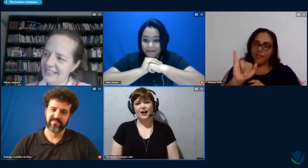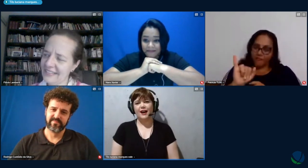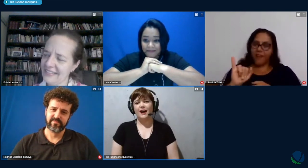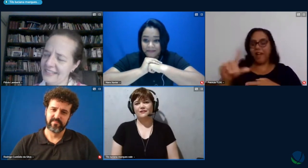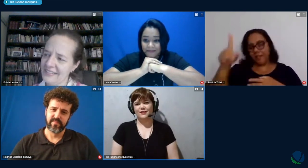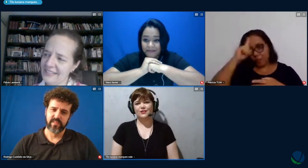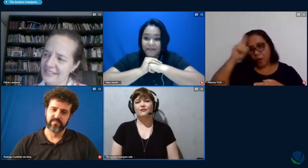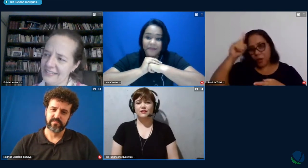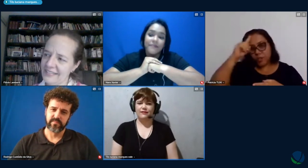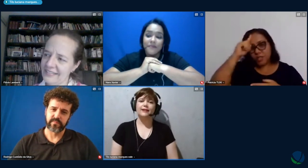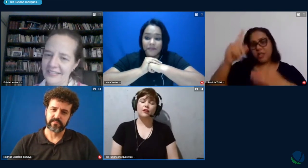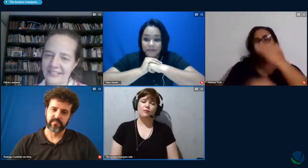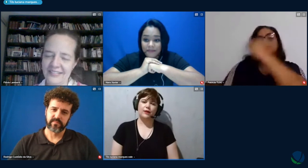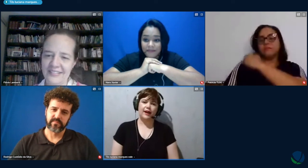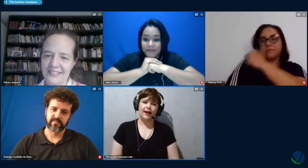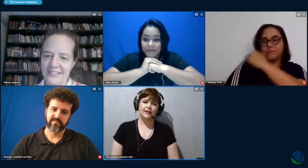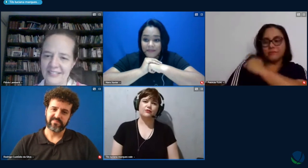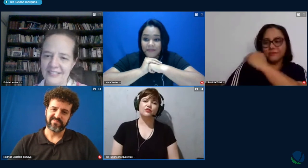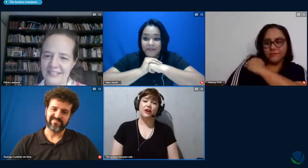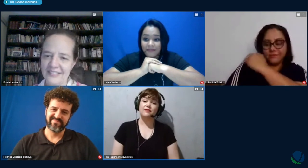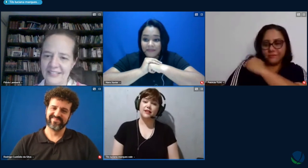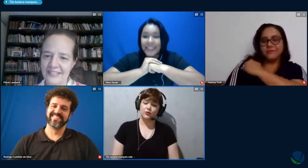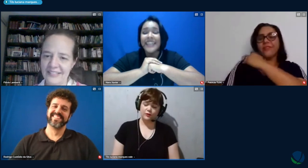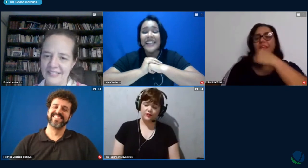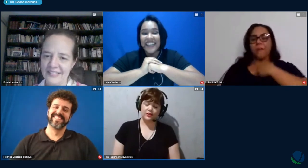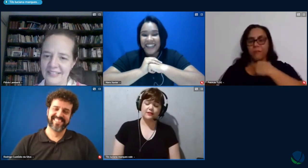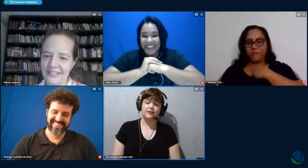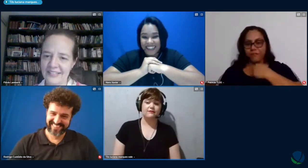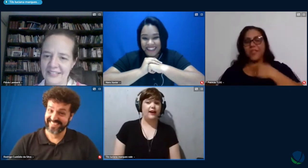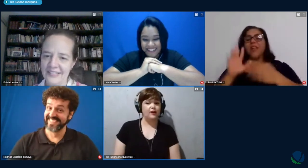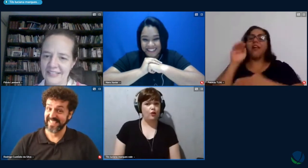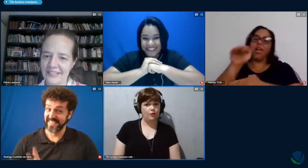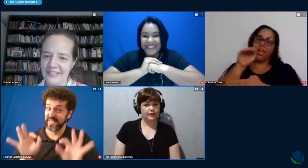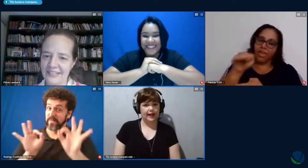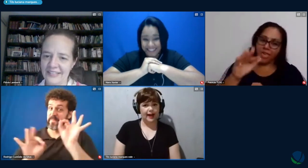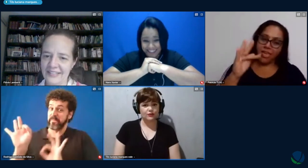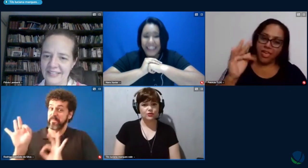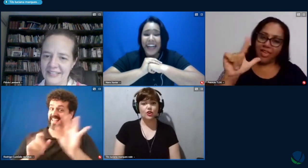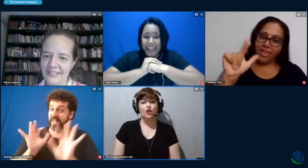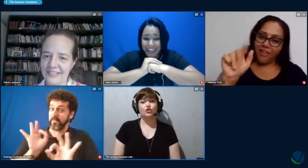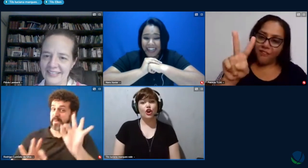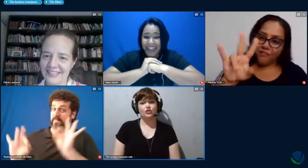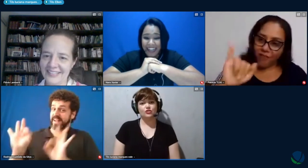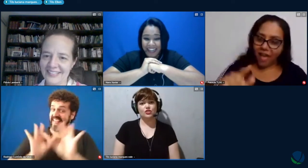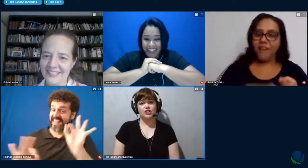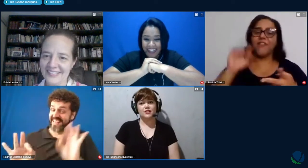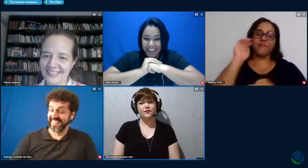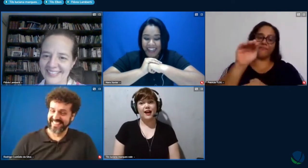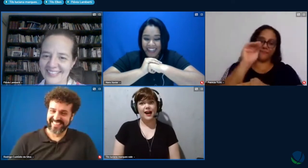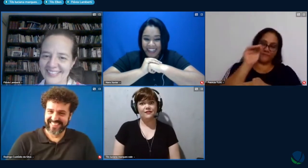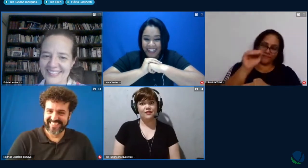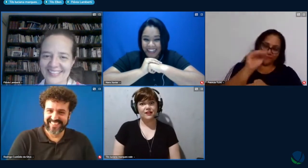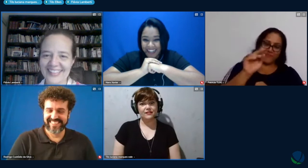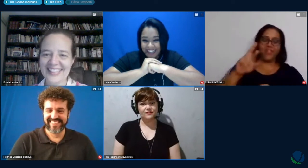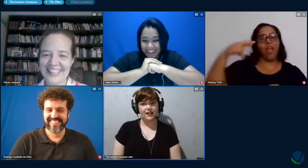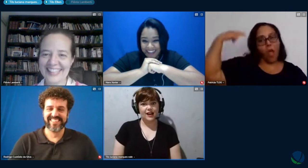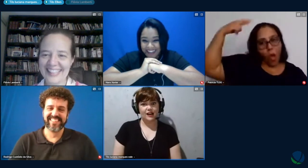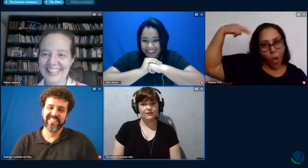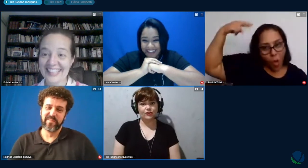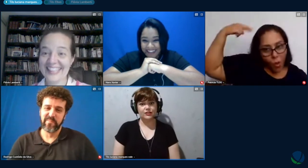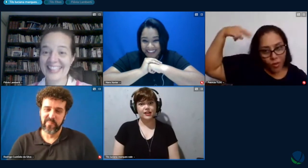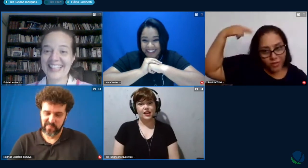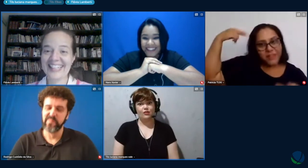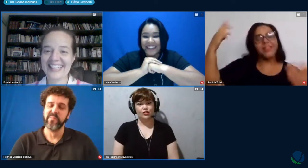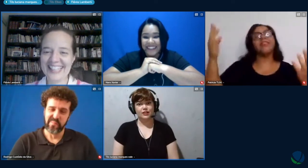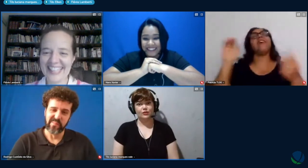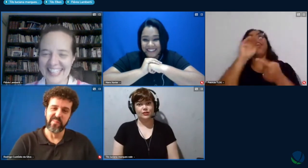desde já aviso que você vai ter um prazo. Já avisei os professores que você vai incomodá-los todos os dias. Flávia, Flávia,